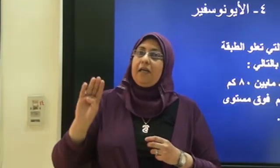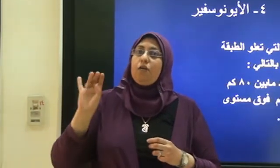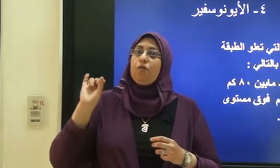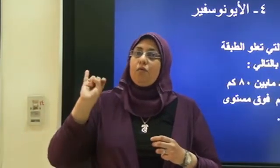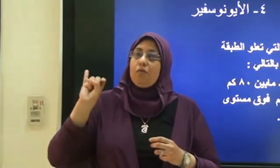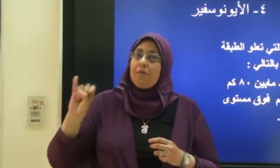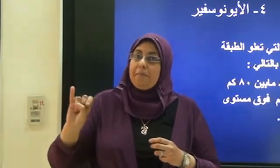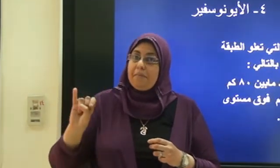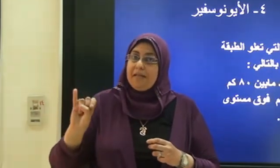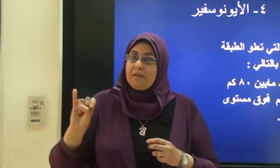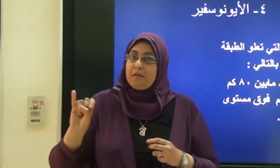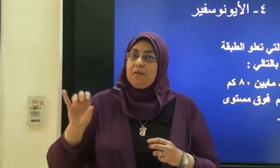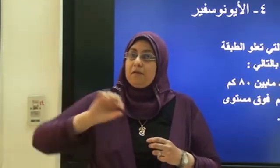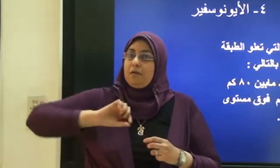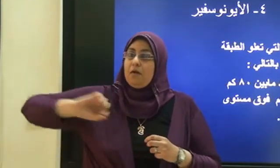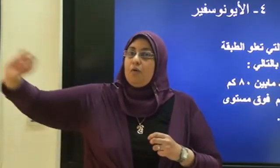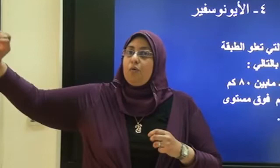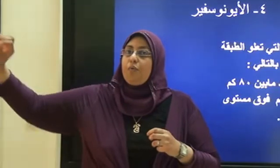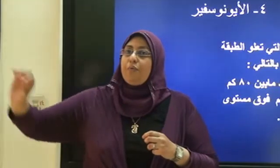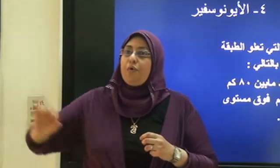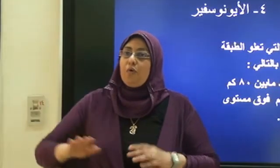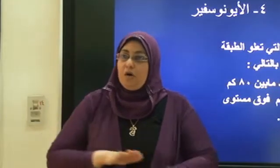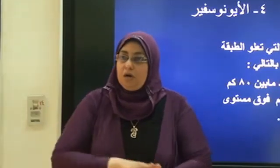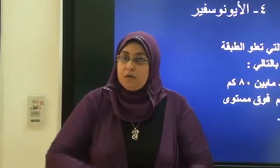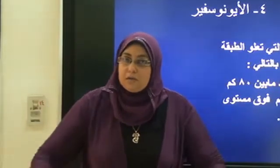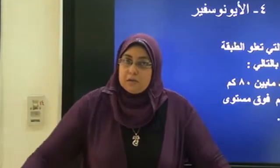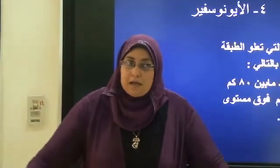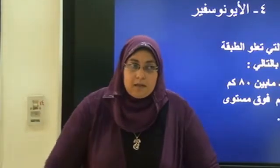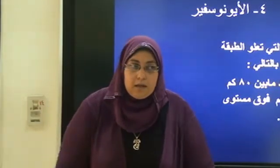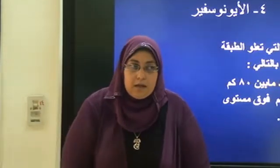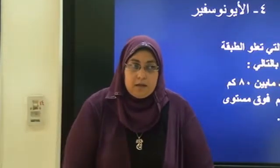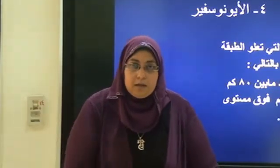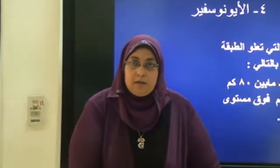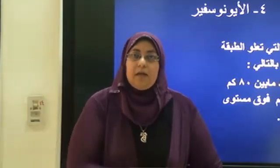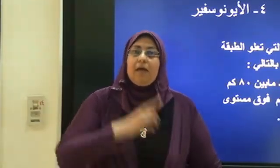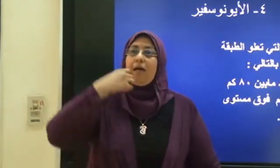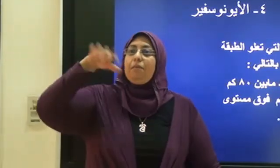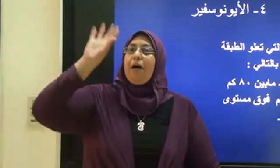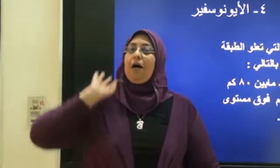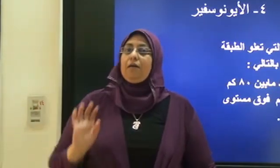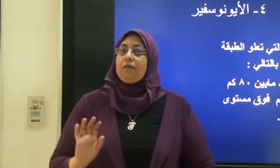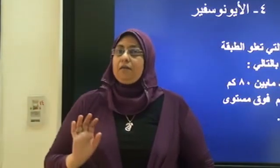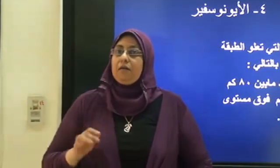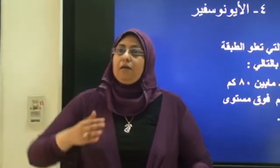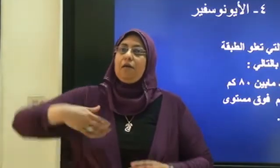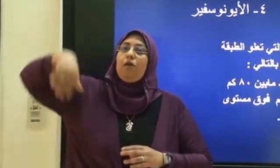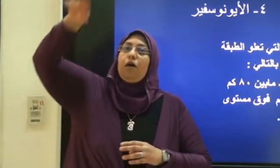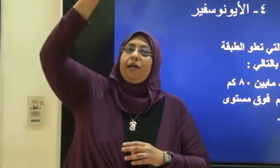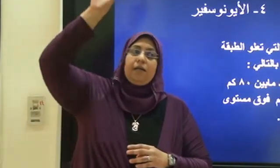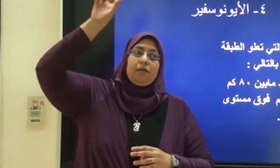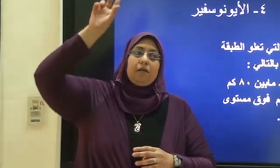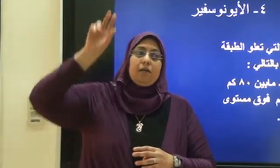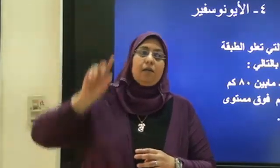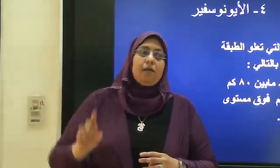كيلو متر فوق سطح البحر لغاية